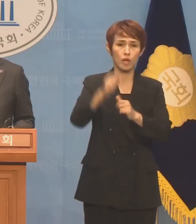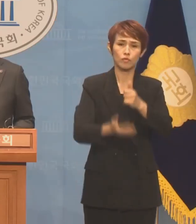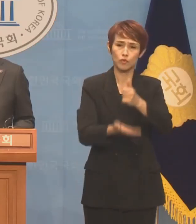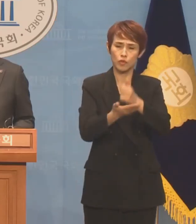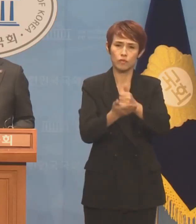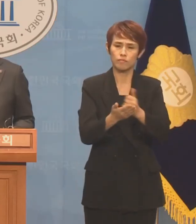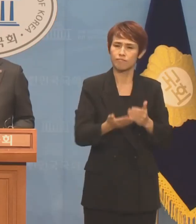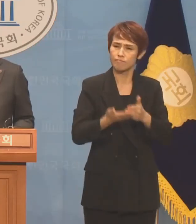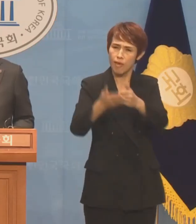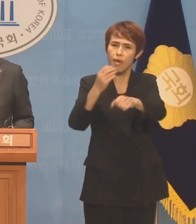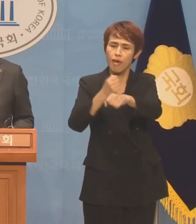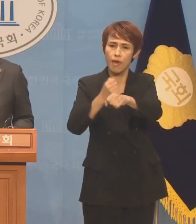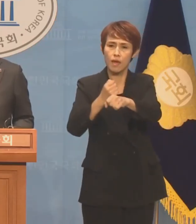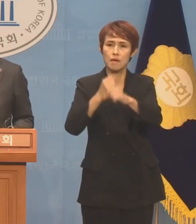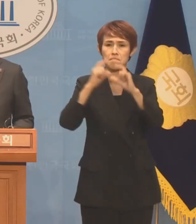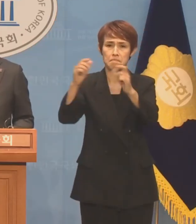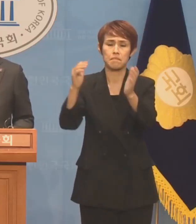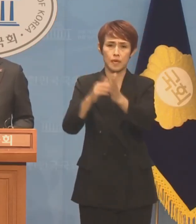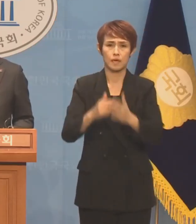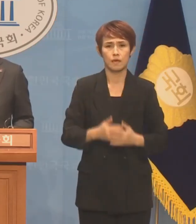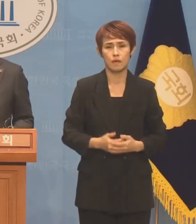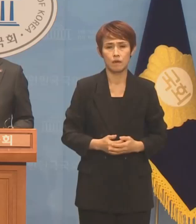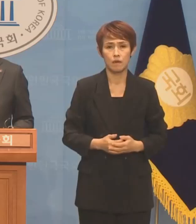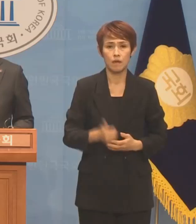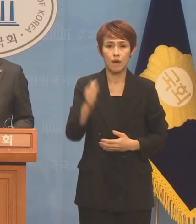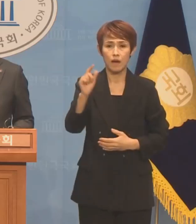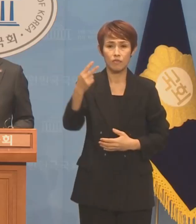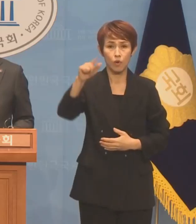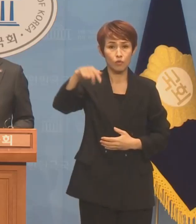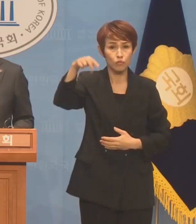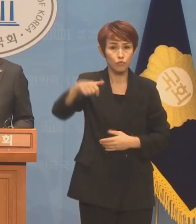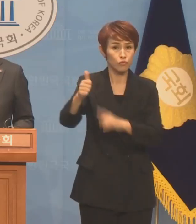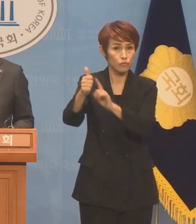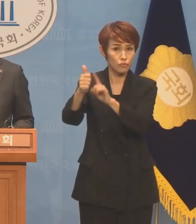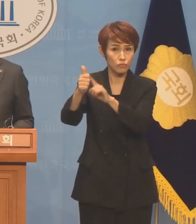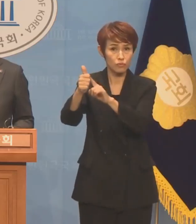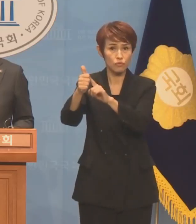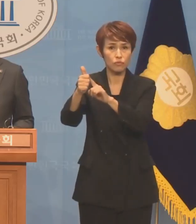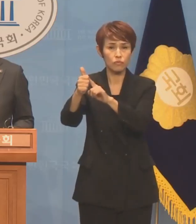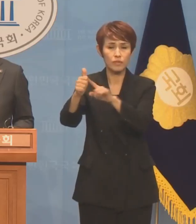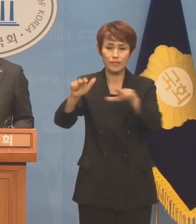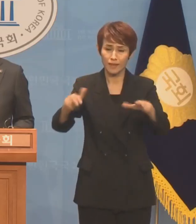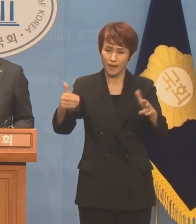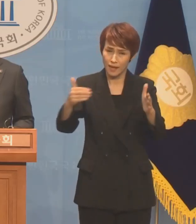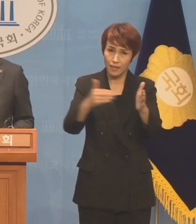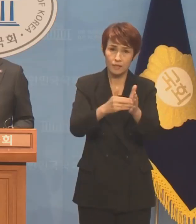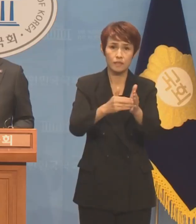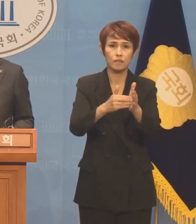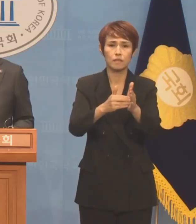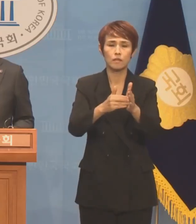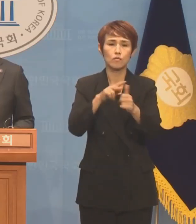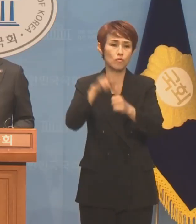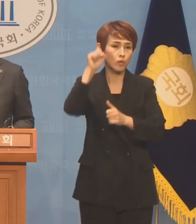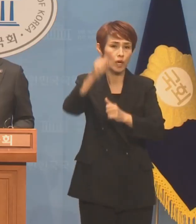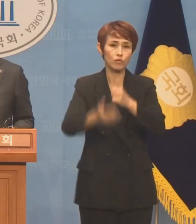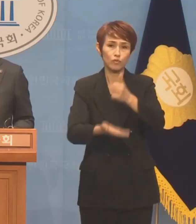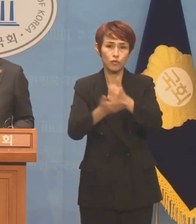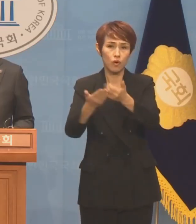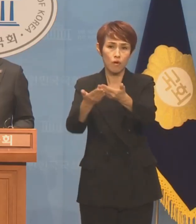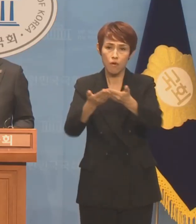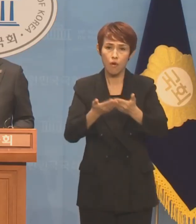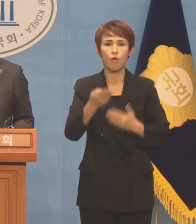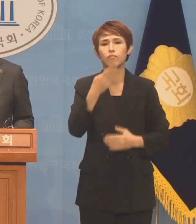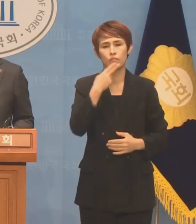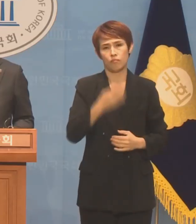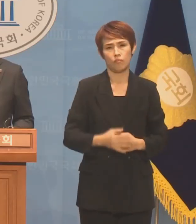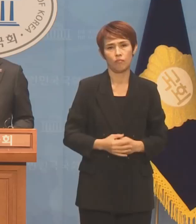이행하라고 촉구했습니다. 그러나 한독수 대행은 지금 이 시간까지도 후보자 추천 의뢰를 하지 않고